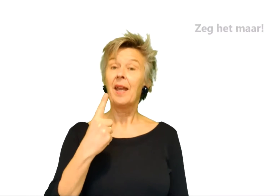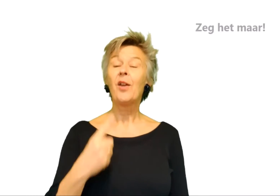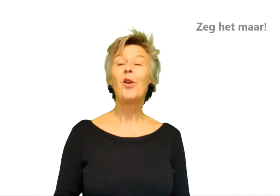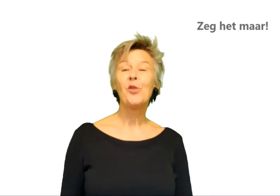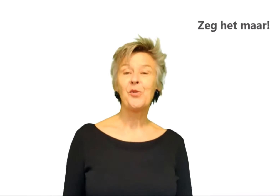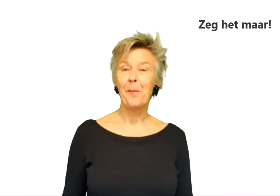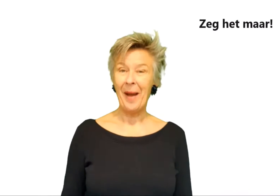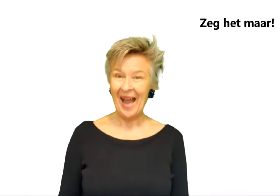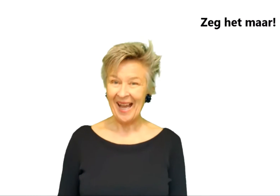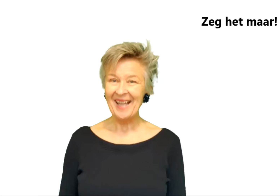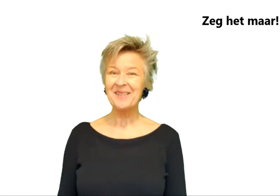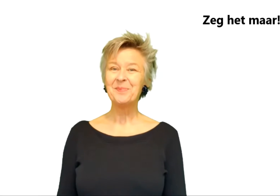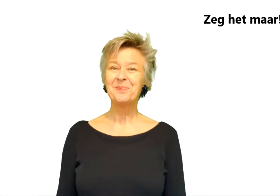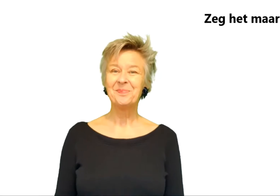Zeg het maar.